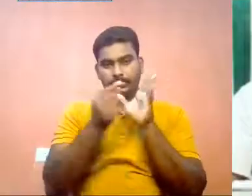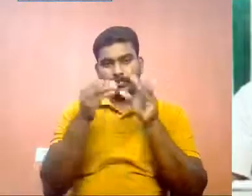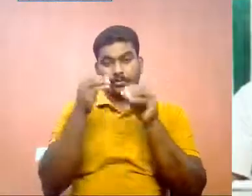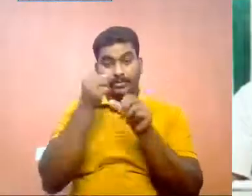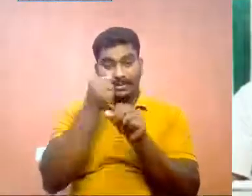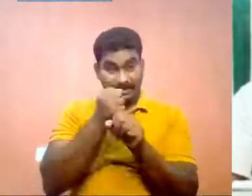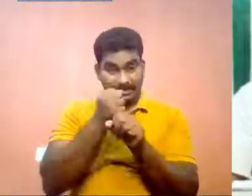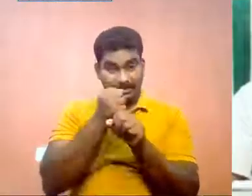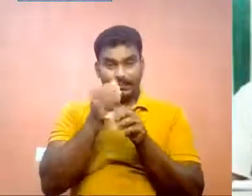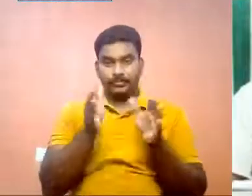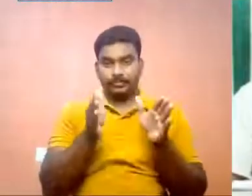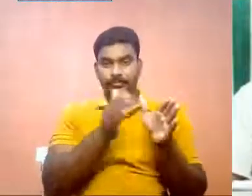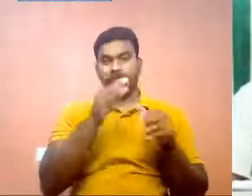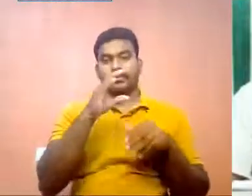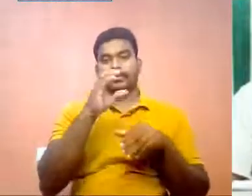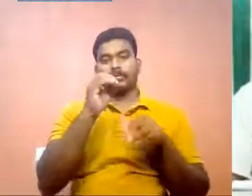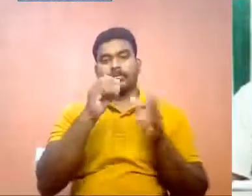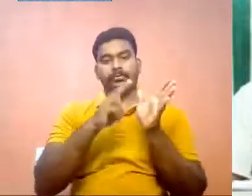രോഗവ്യാപനം തടയാൻ